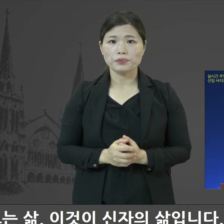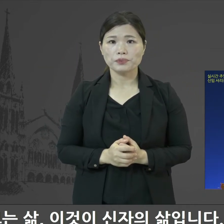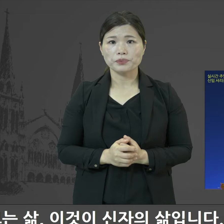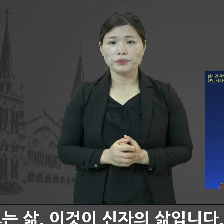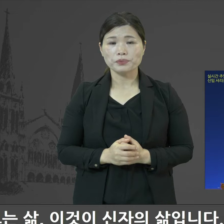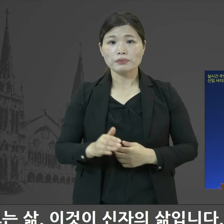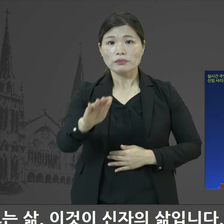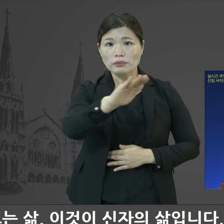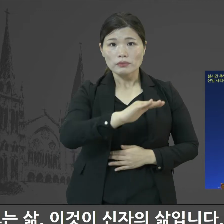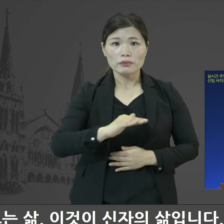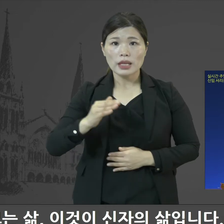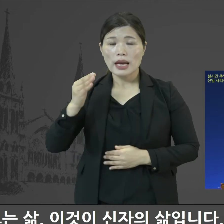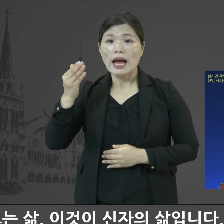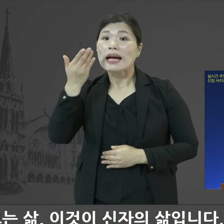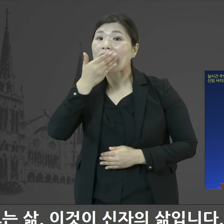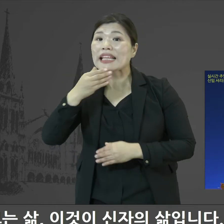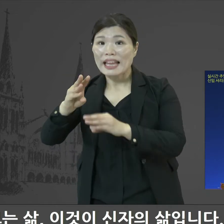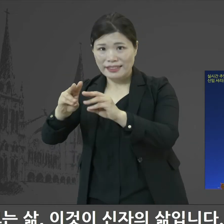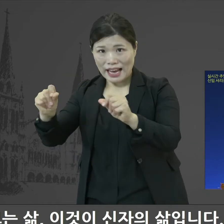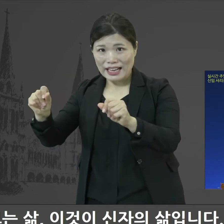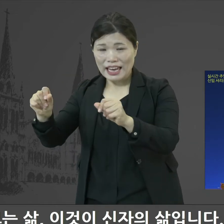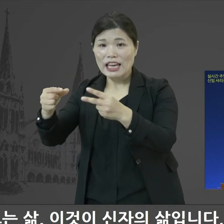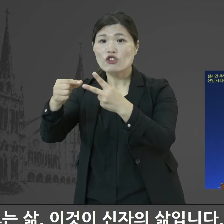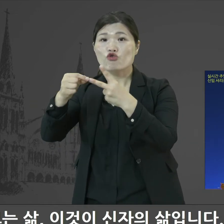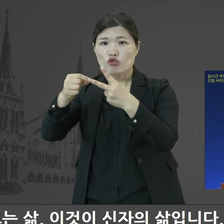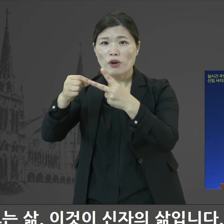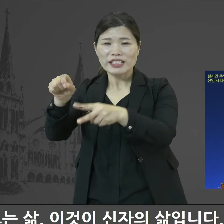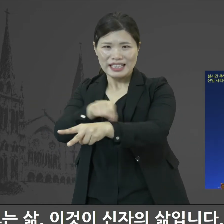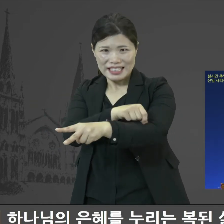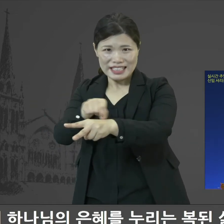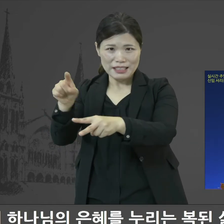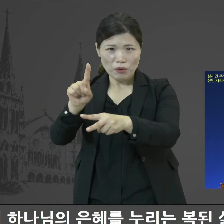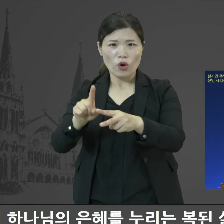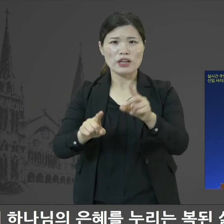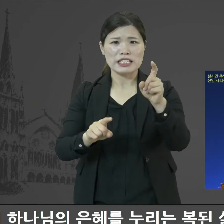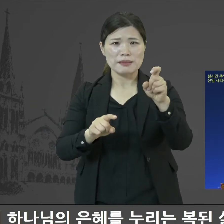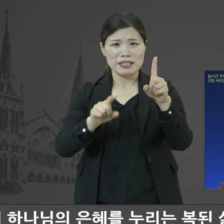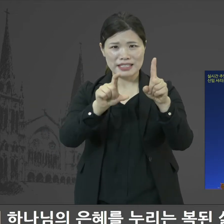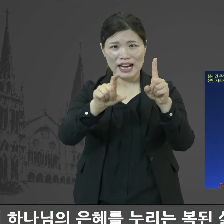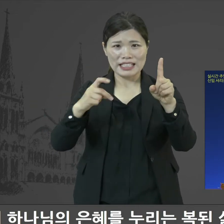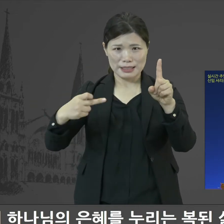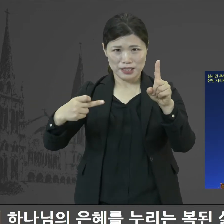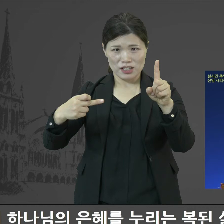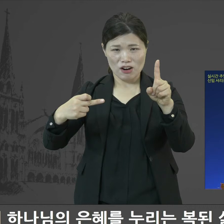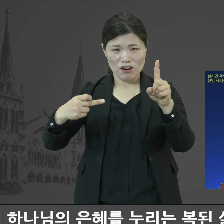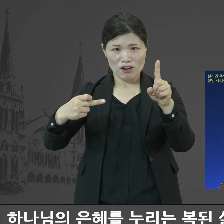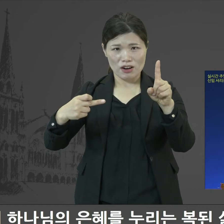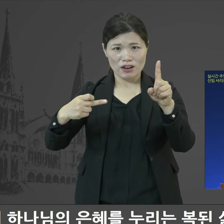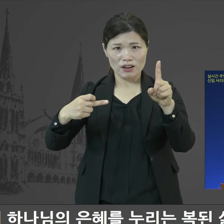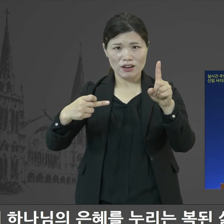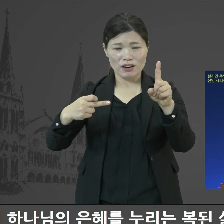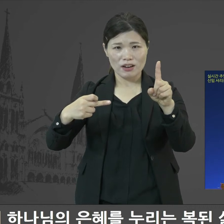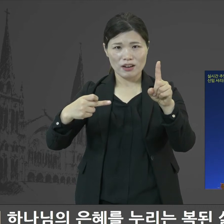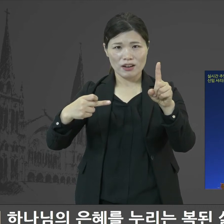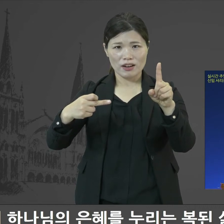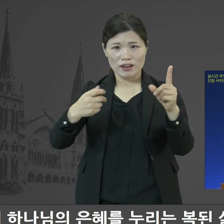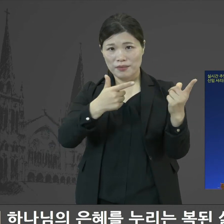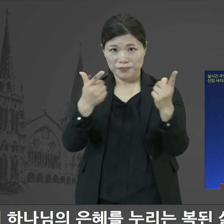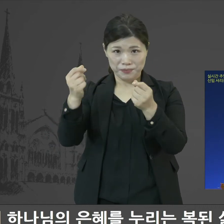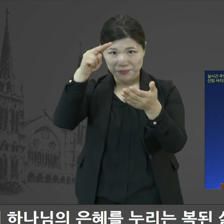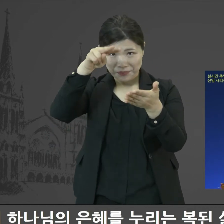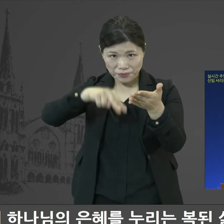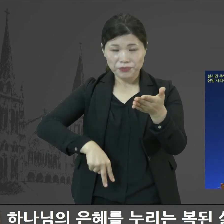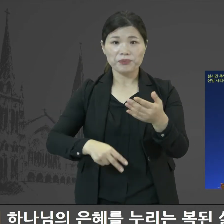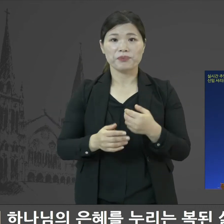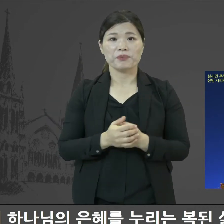여러분, 가나안 땅의 두 번째 특징이 또 있는데요, 우리 12절도 한번 읽어볼까요? 한번 읽어보겠습니다.